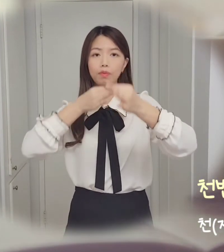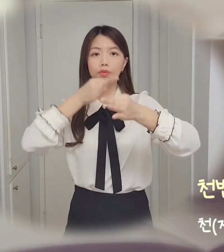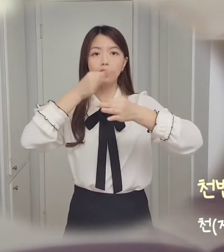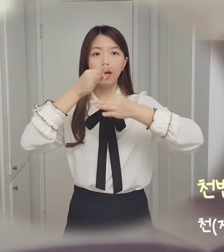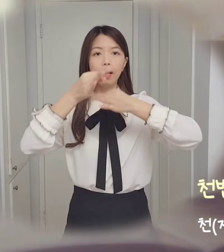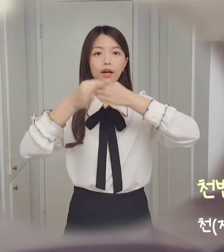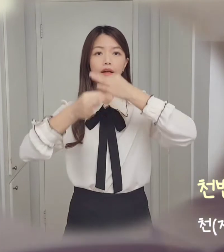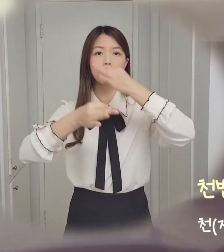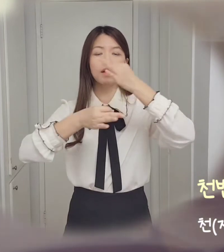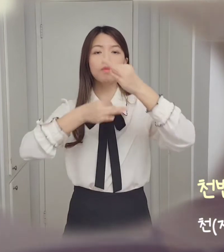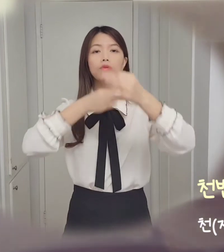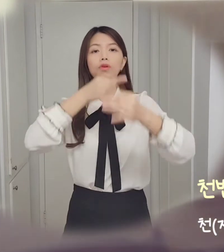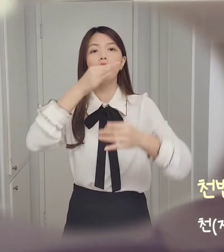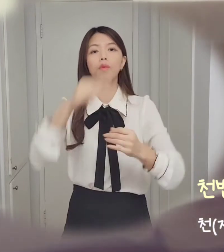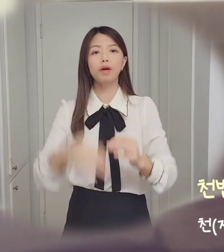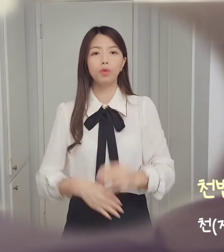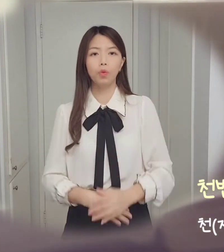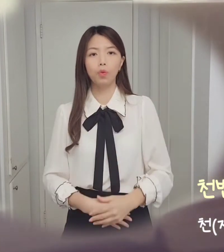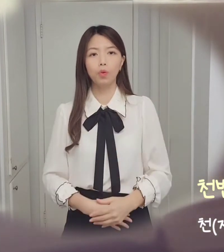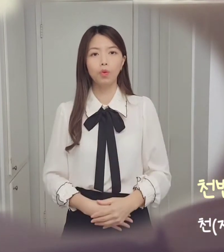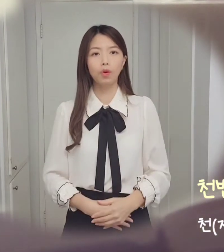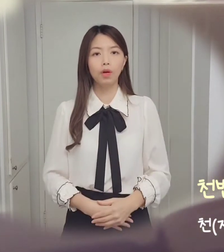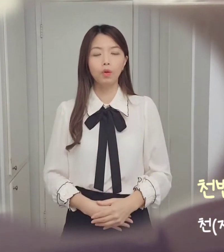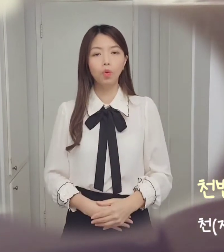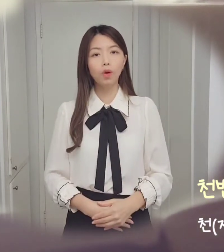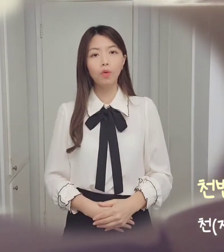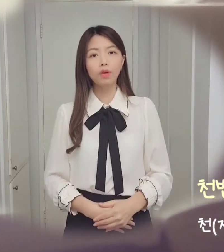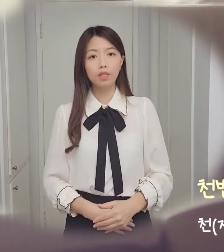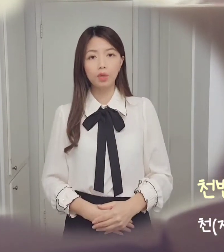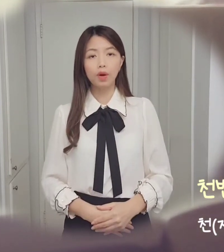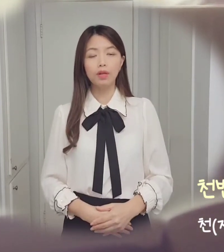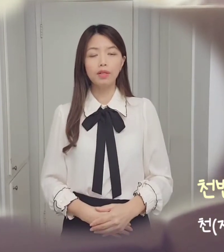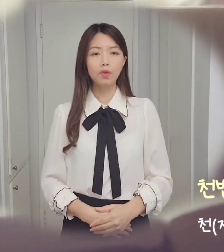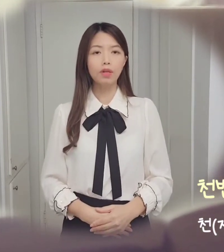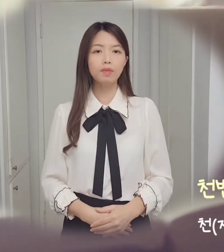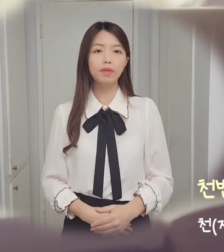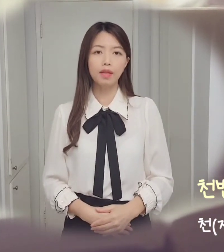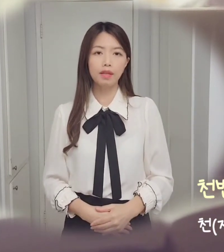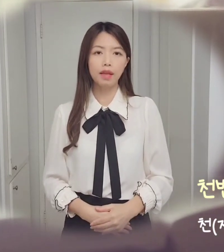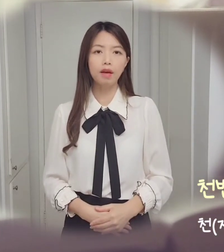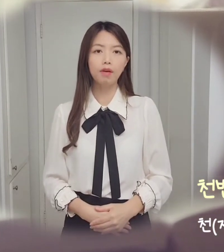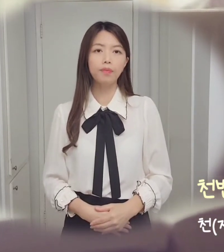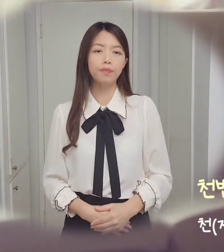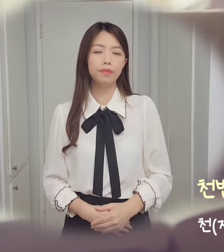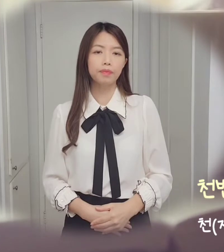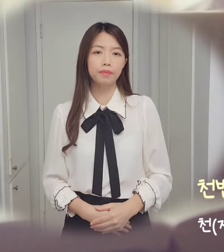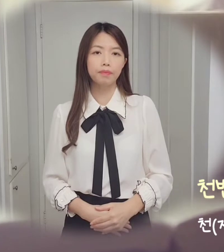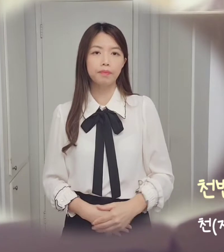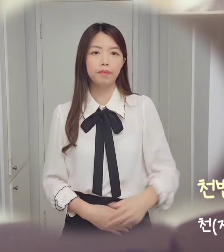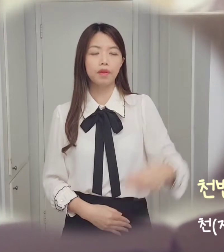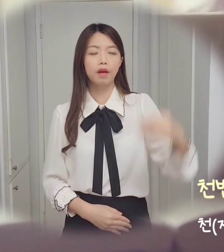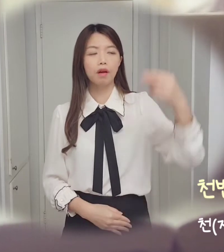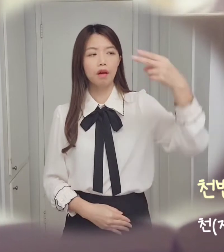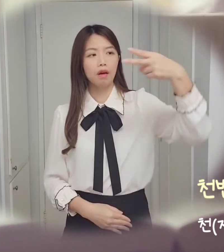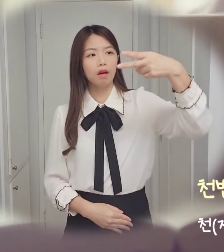사용을 합니다. 부르다. 불러봐도 도라고 하는 지화를 사용하시면 되는데요.